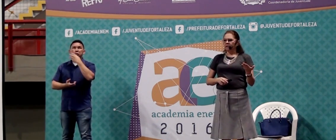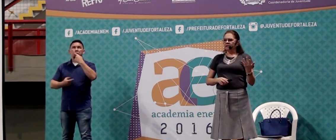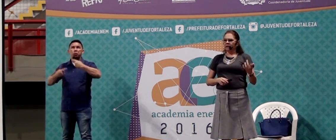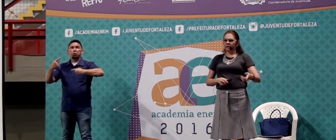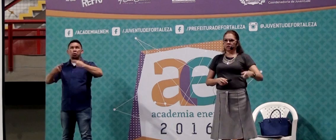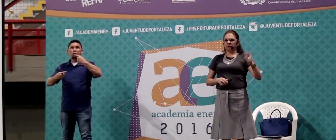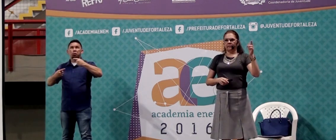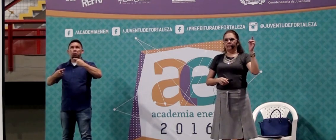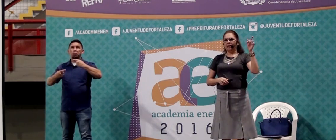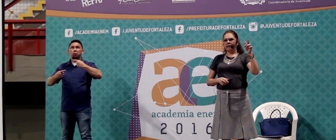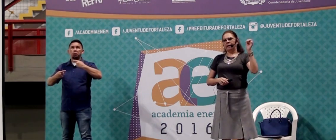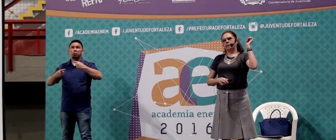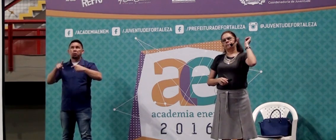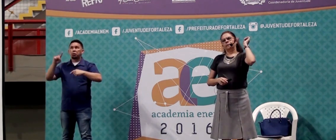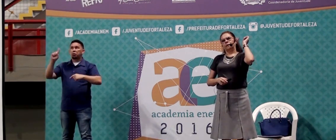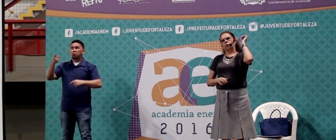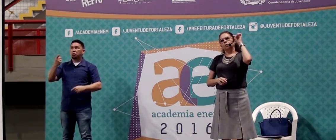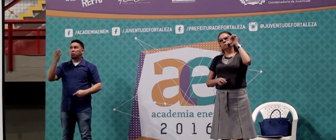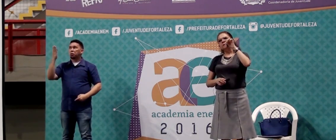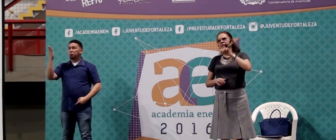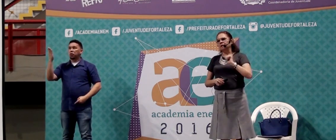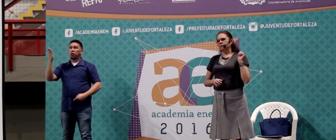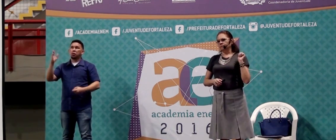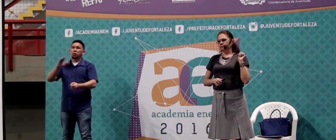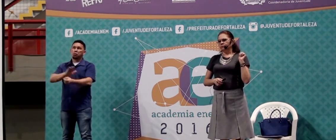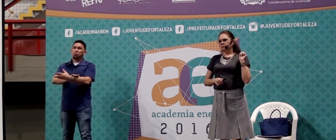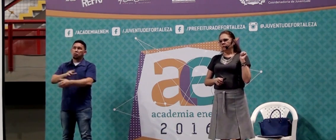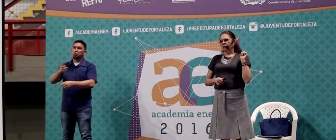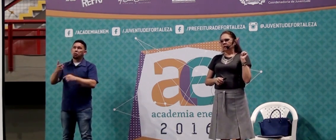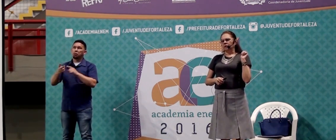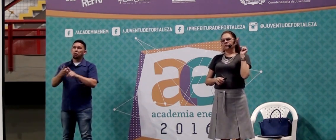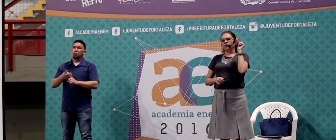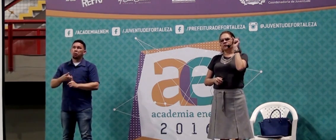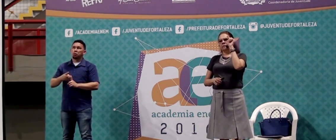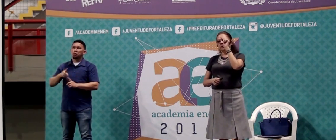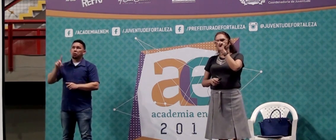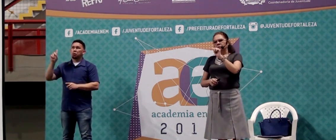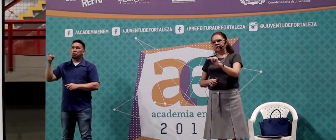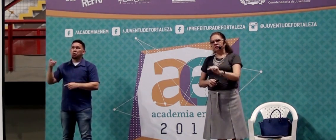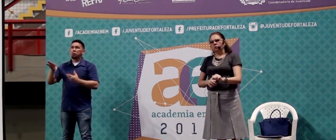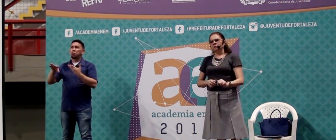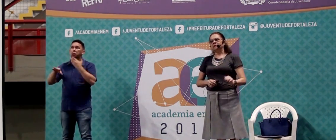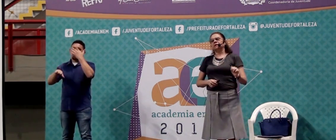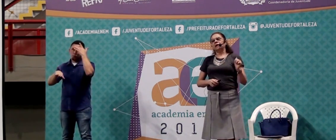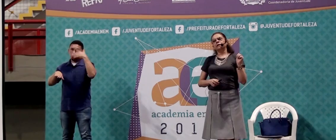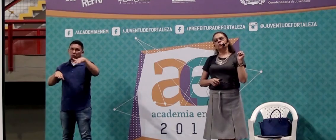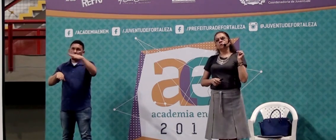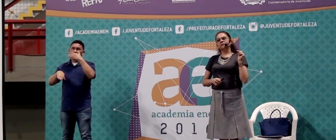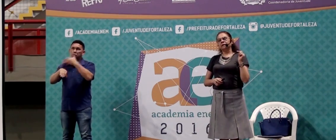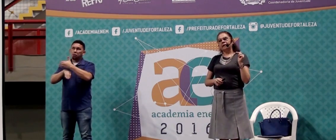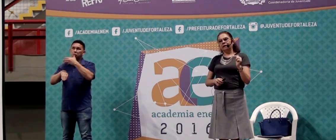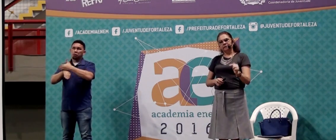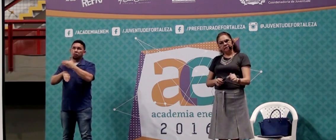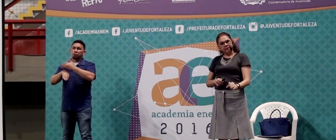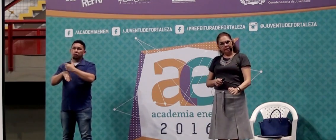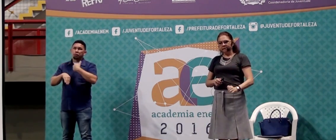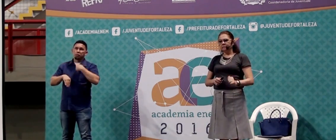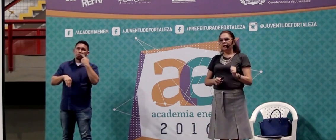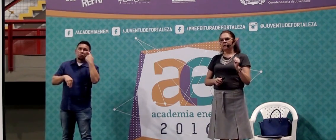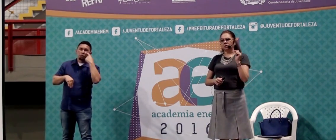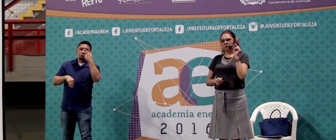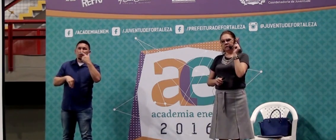política, seja pela corrupção, envolvimento de pessoas que eram